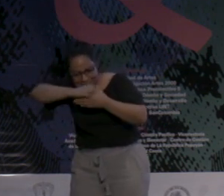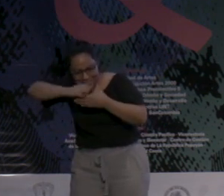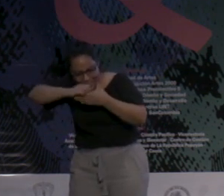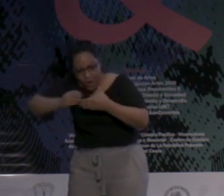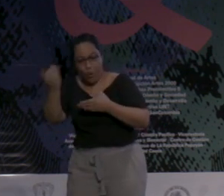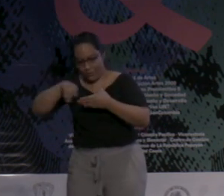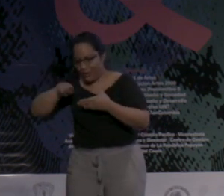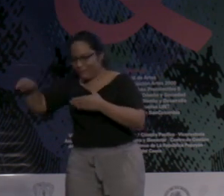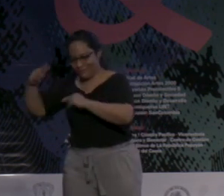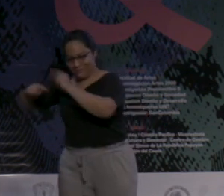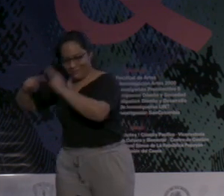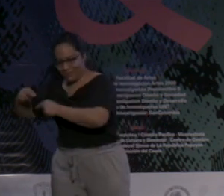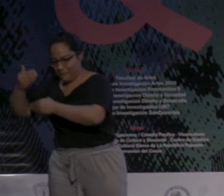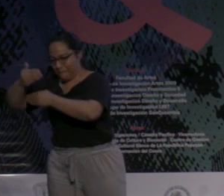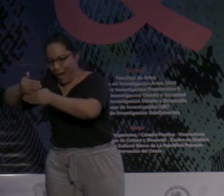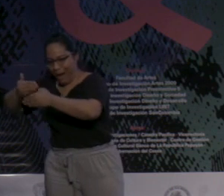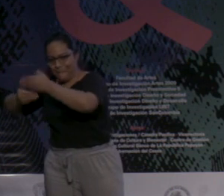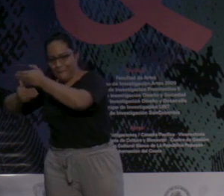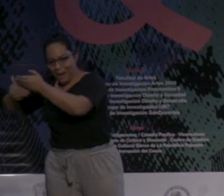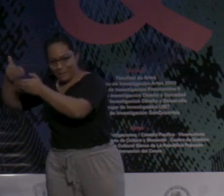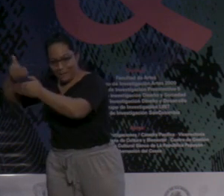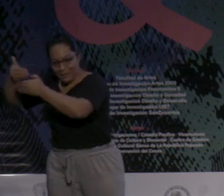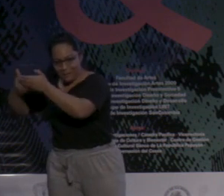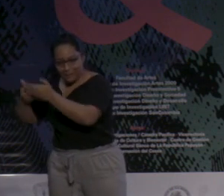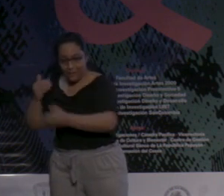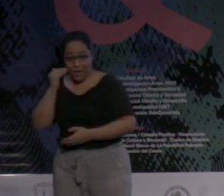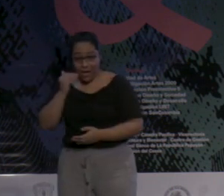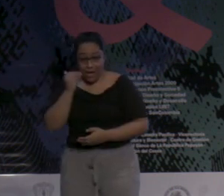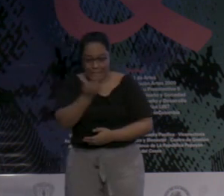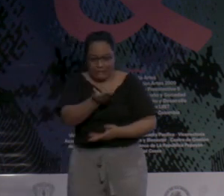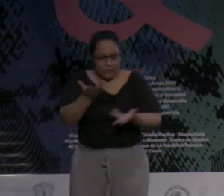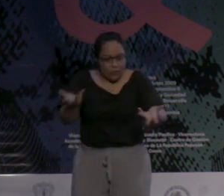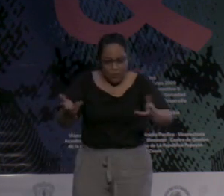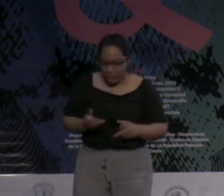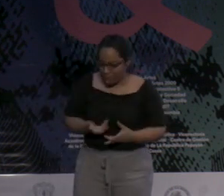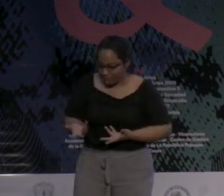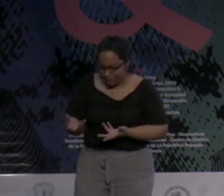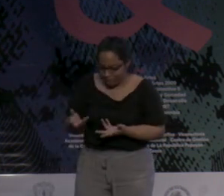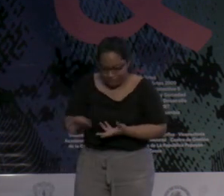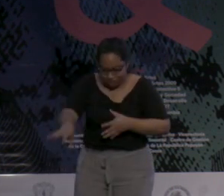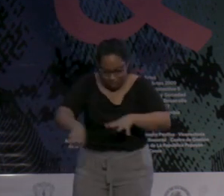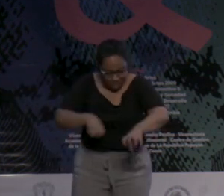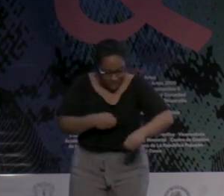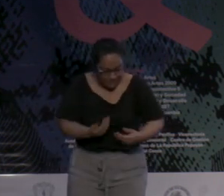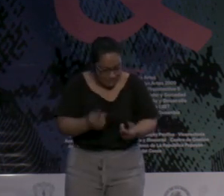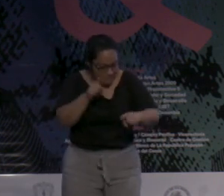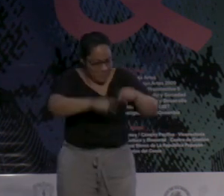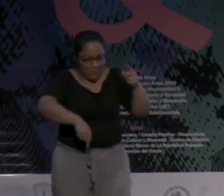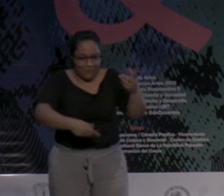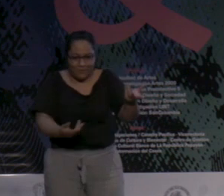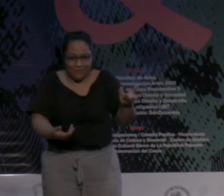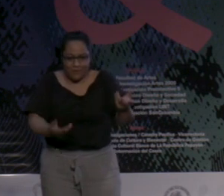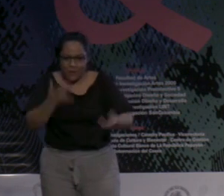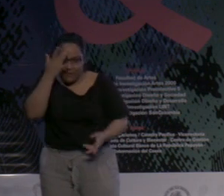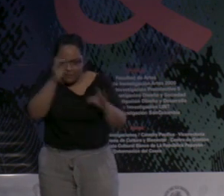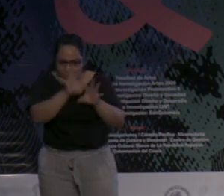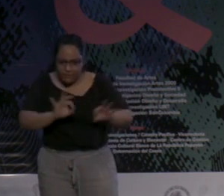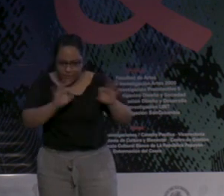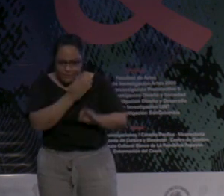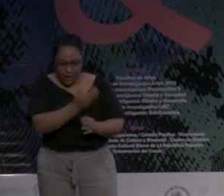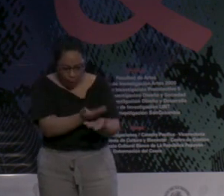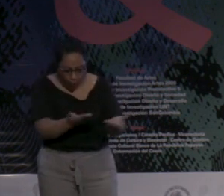desbaratando de una casa fue construyendo su casa. En el momento en que fue María Elvira, ella iba a limpiar ladrillos, que ella dice, lo que llamaba Fanny limpiar ladrillos era